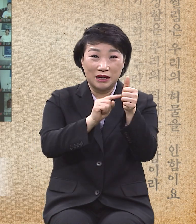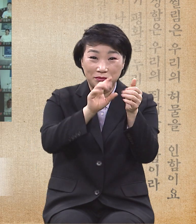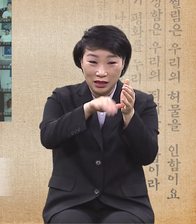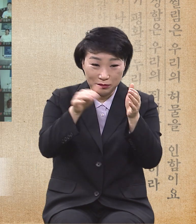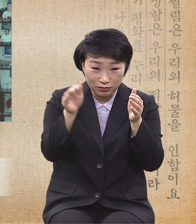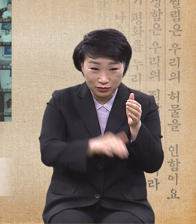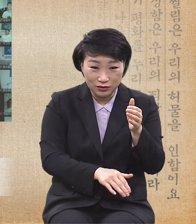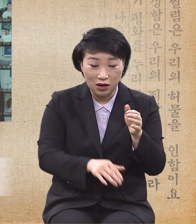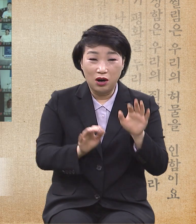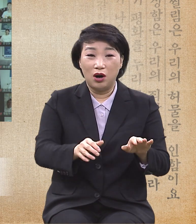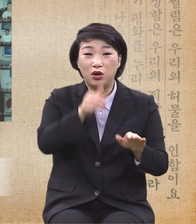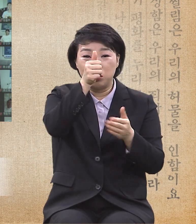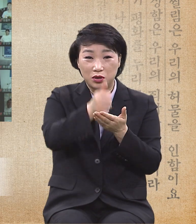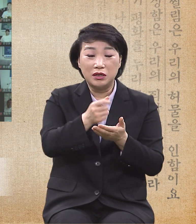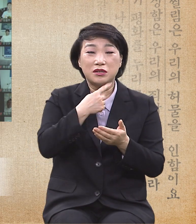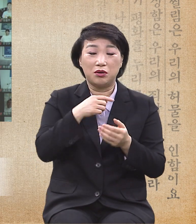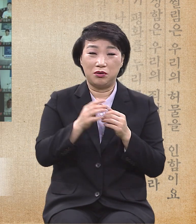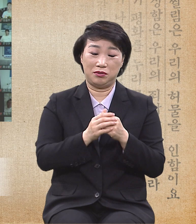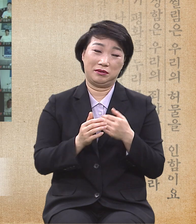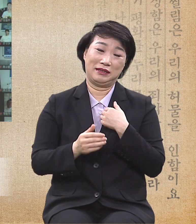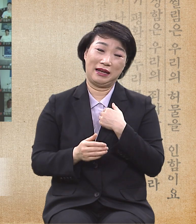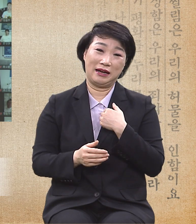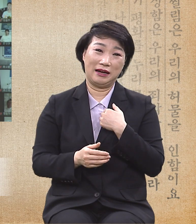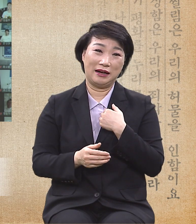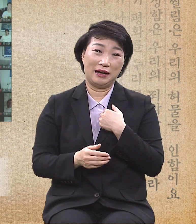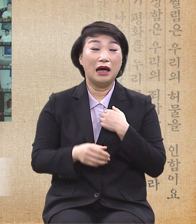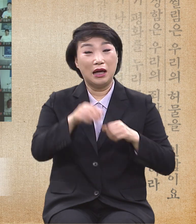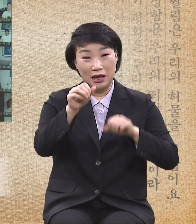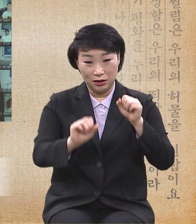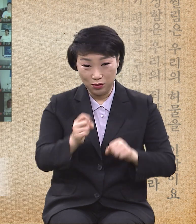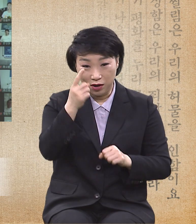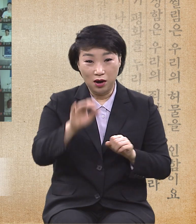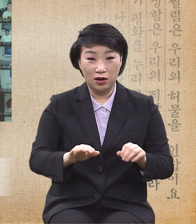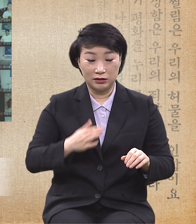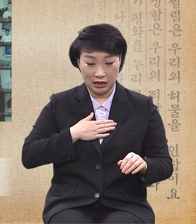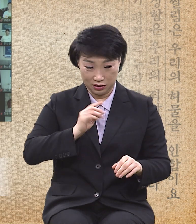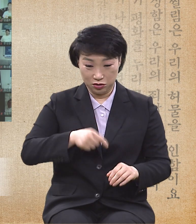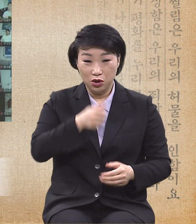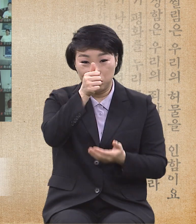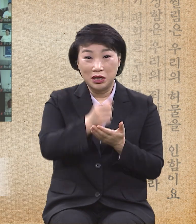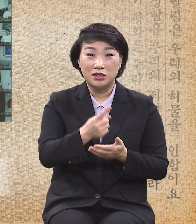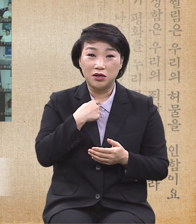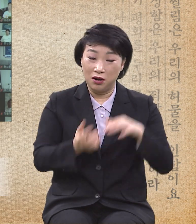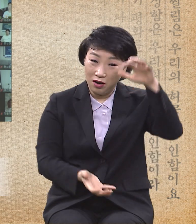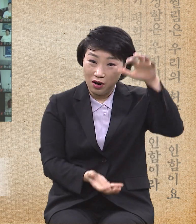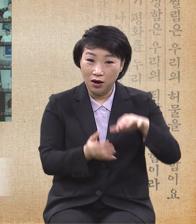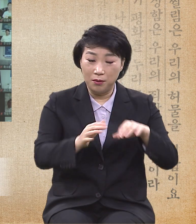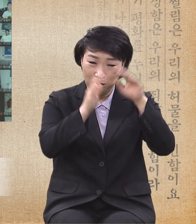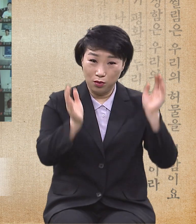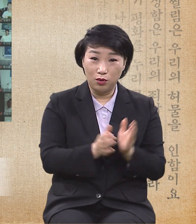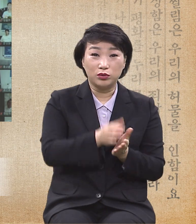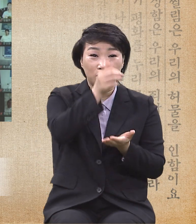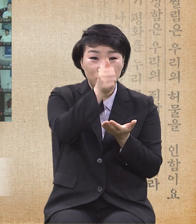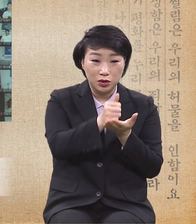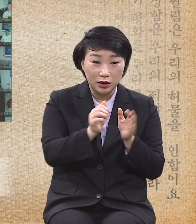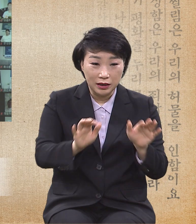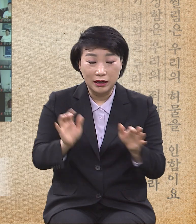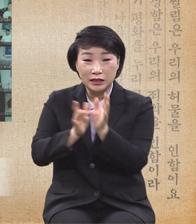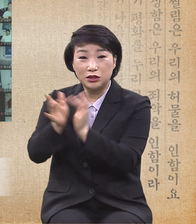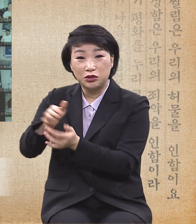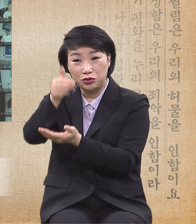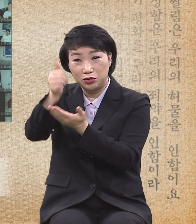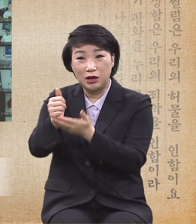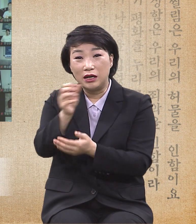아담부터 범죄하며 내 행위로 자범죄로 범죄한 죄를 예수